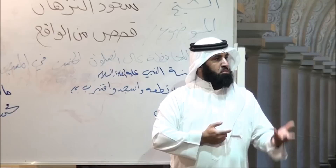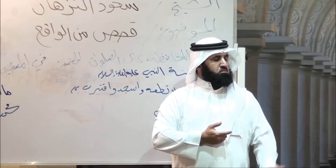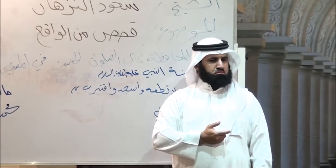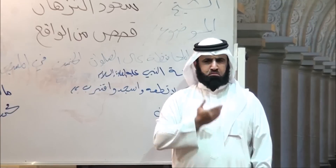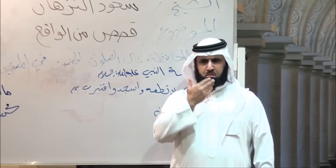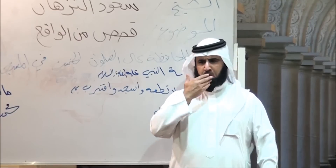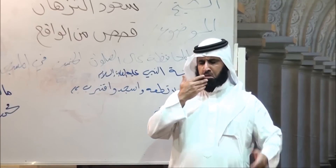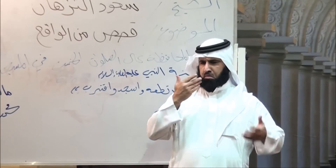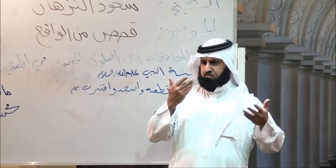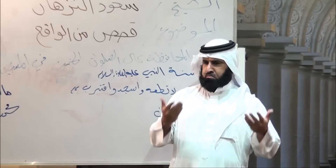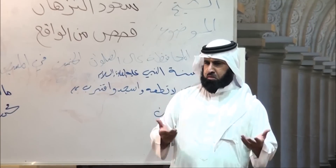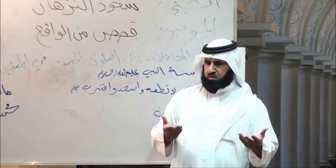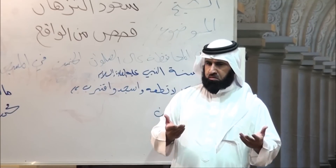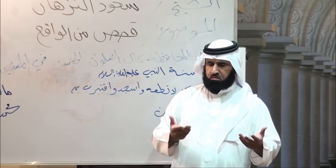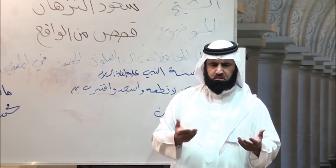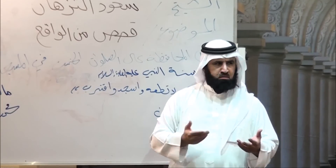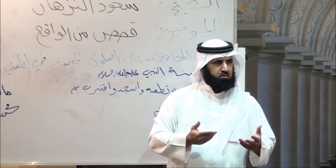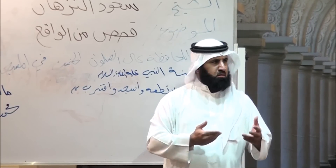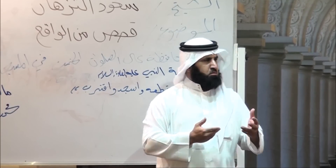فقال لهم نعم.